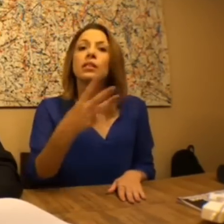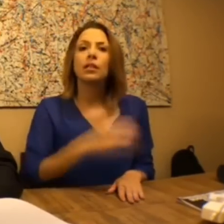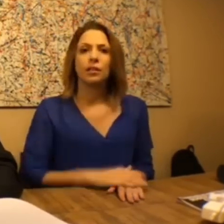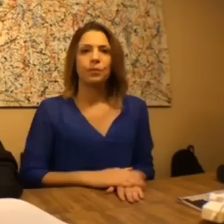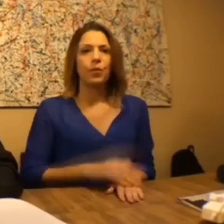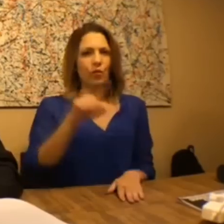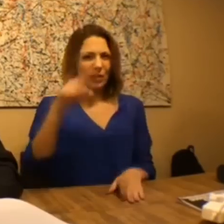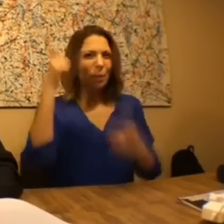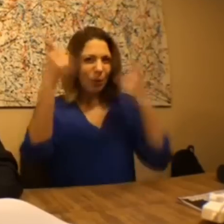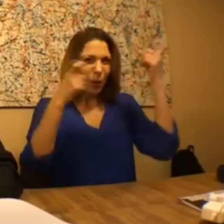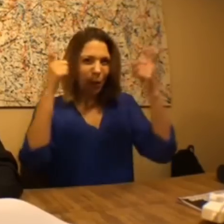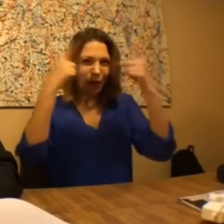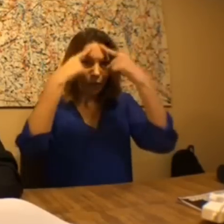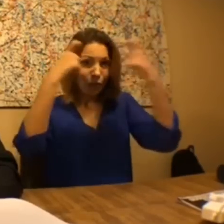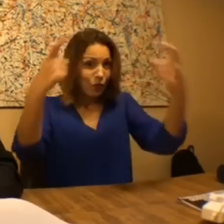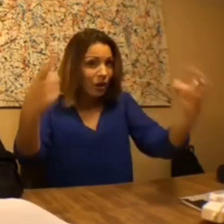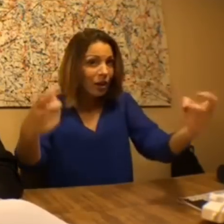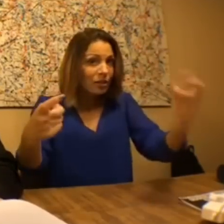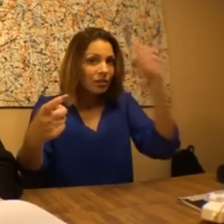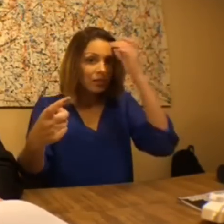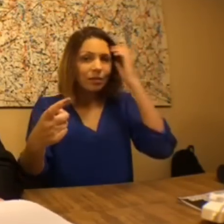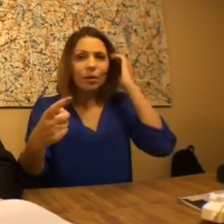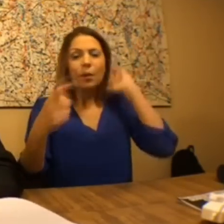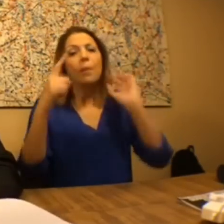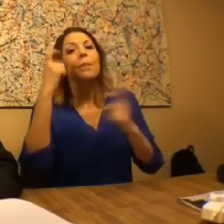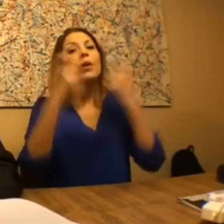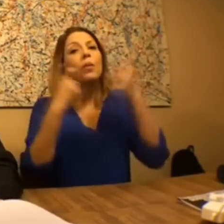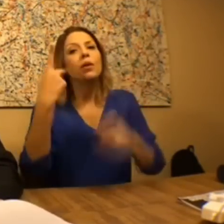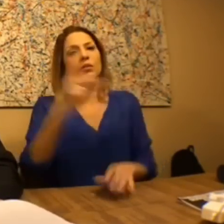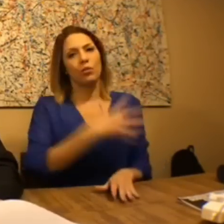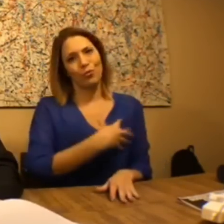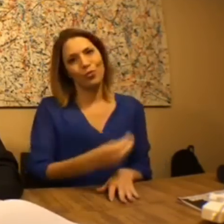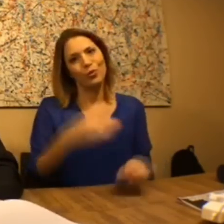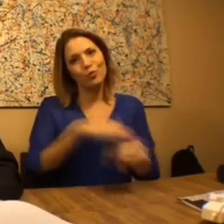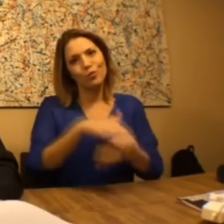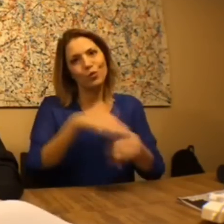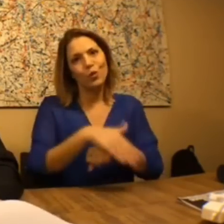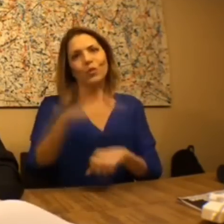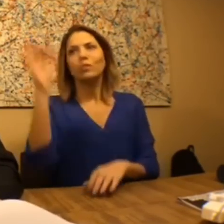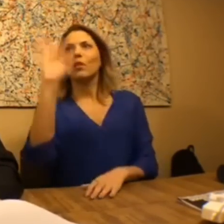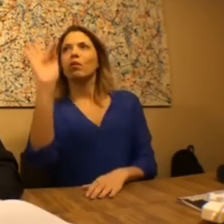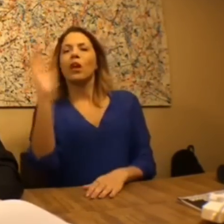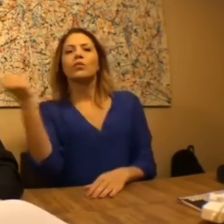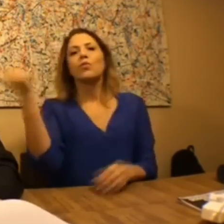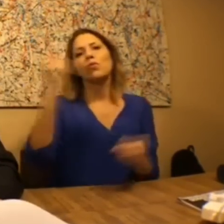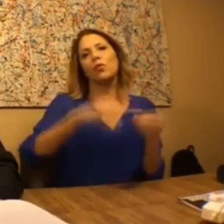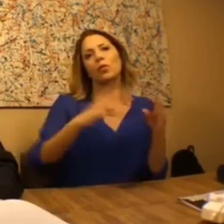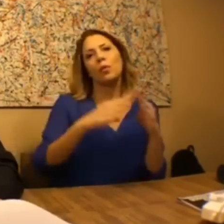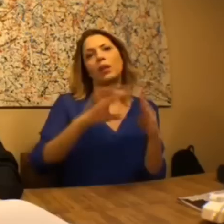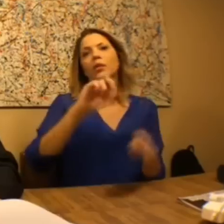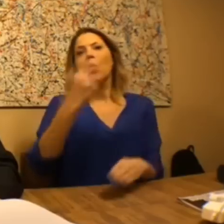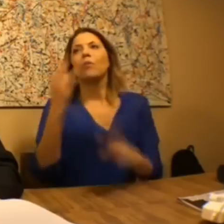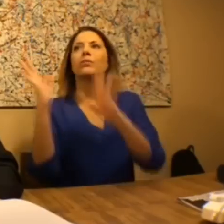está preocupado se teu filho vai voltar do estudo à noite ou da casa da namorada, do namorado,